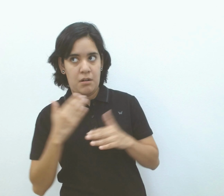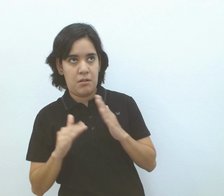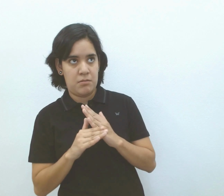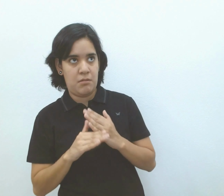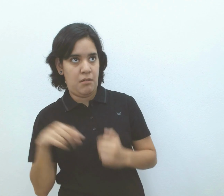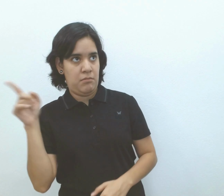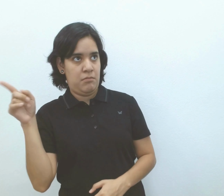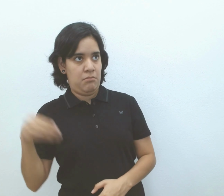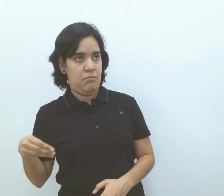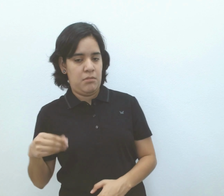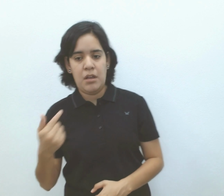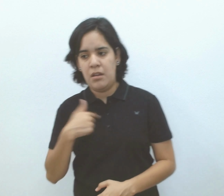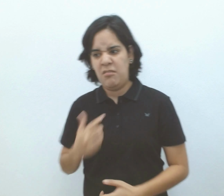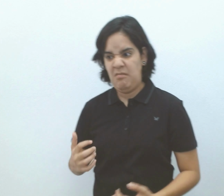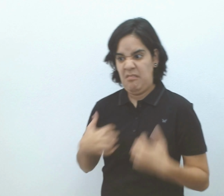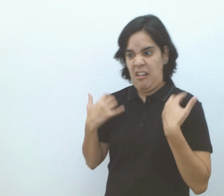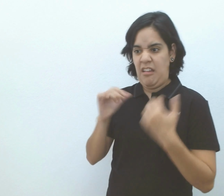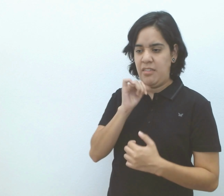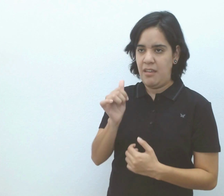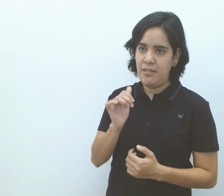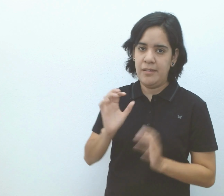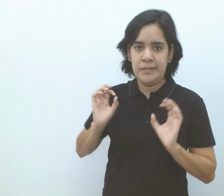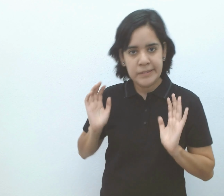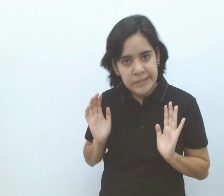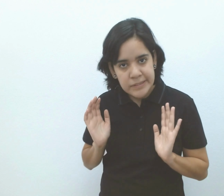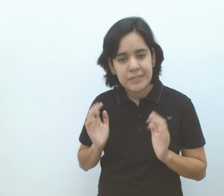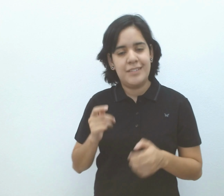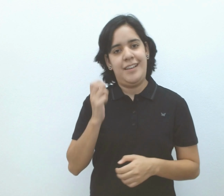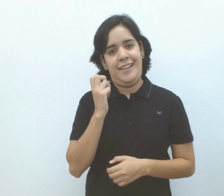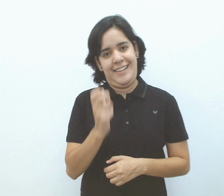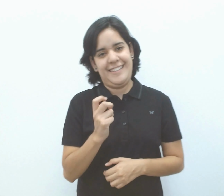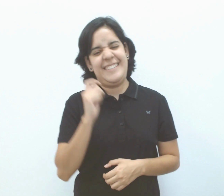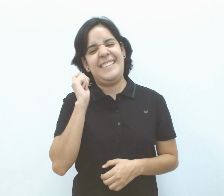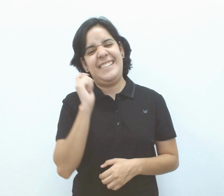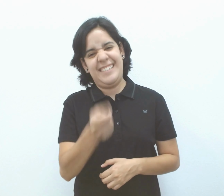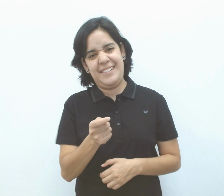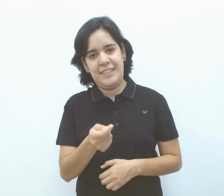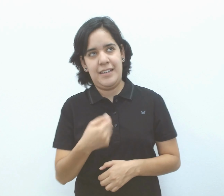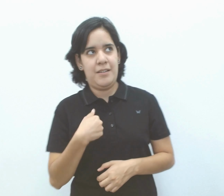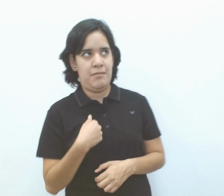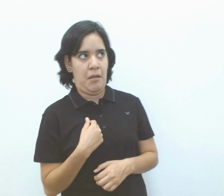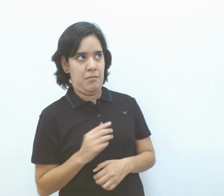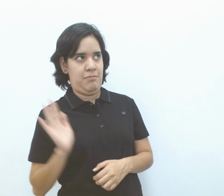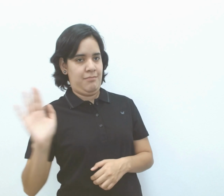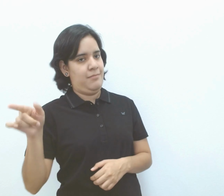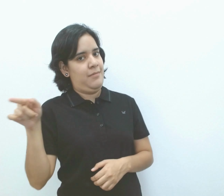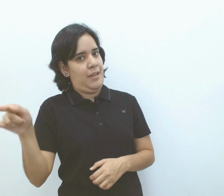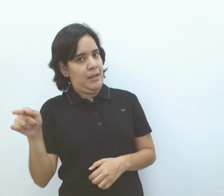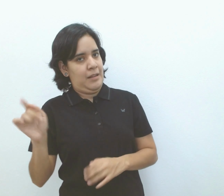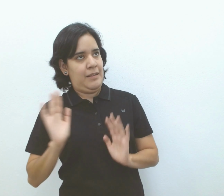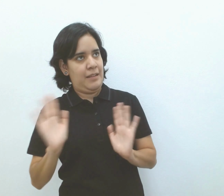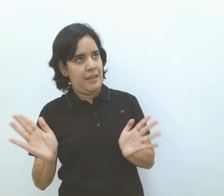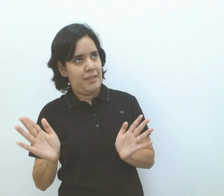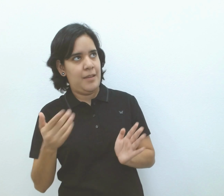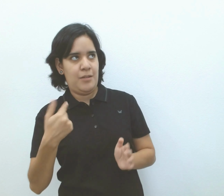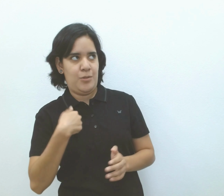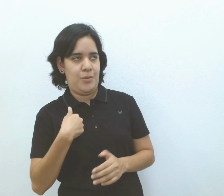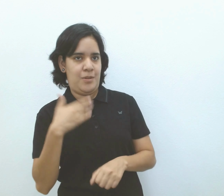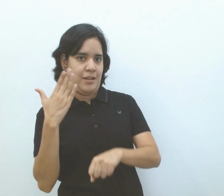tener accidentes, se le puede caer el agua o puede incluso tirarla a lo mejor a propósito, si es que la jirafa la tiró a propósito, y la consecuencia para él no va a ser